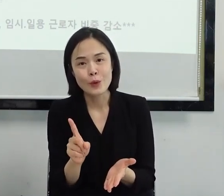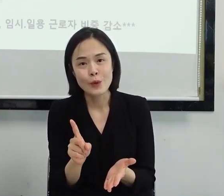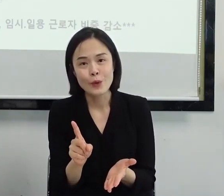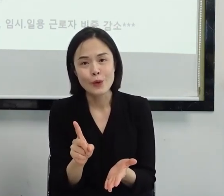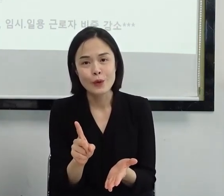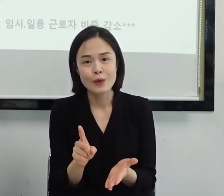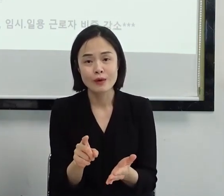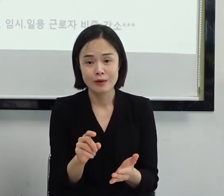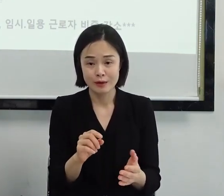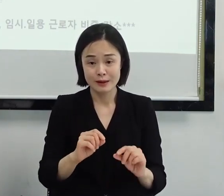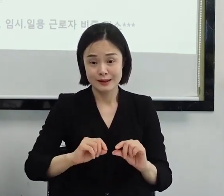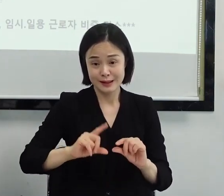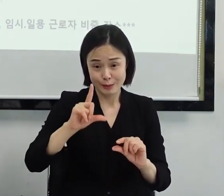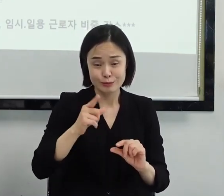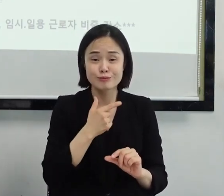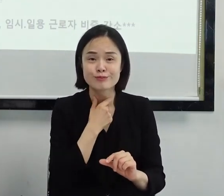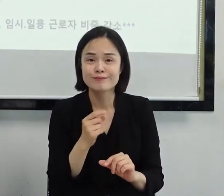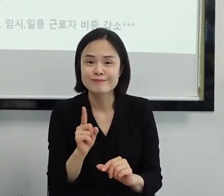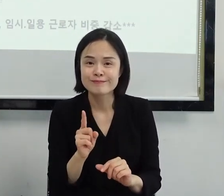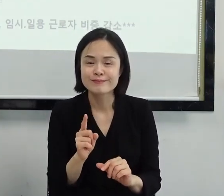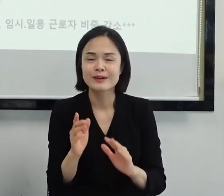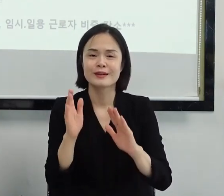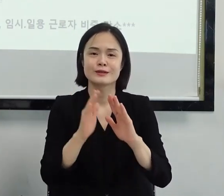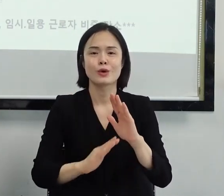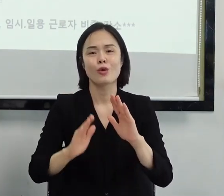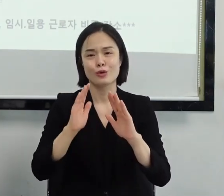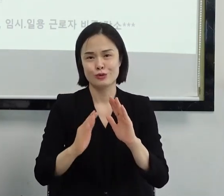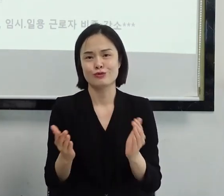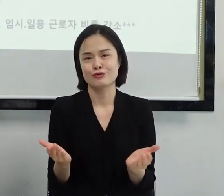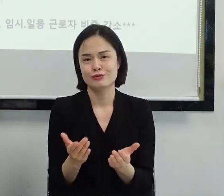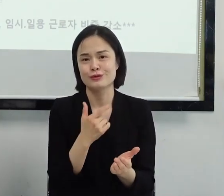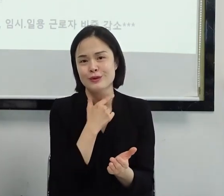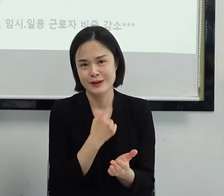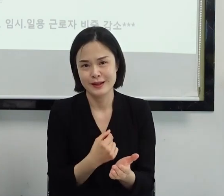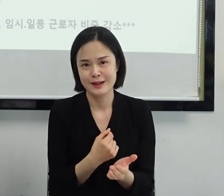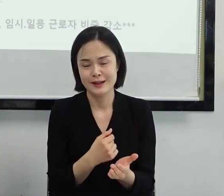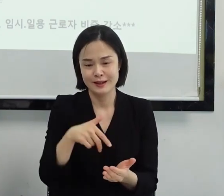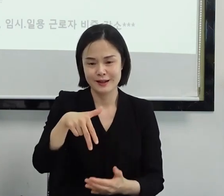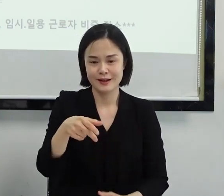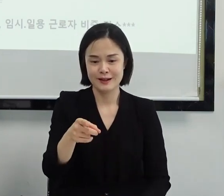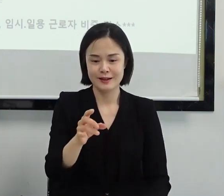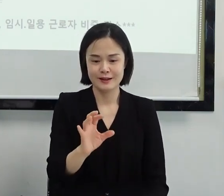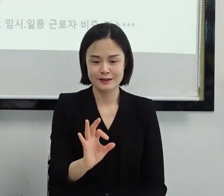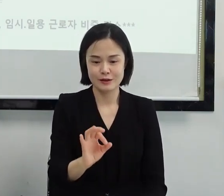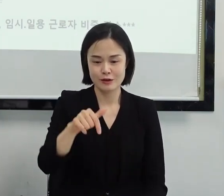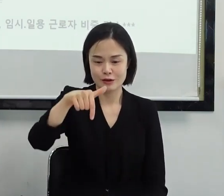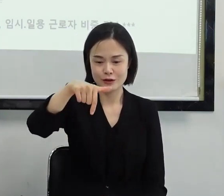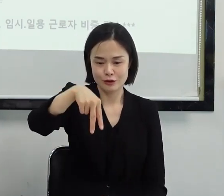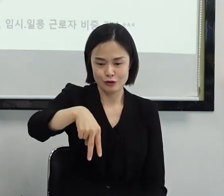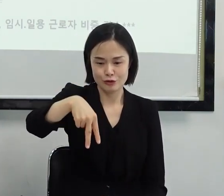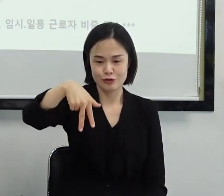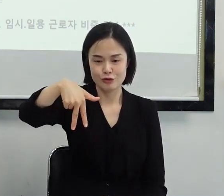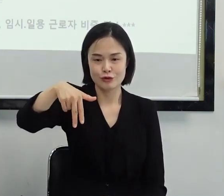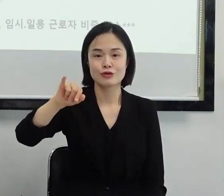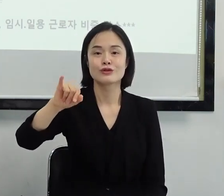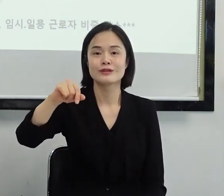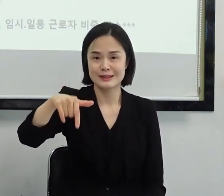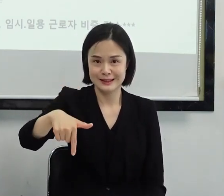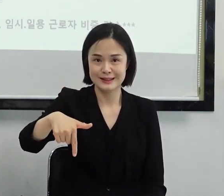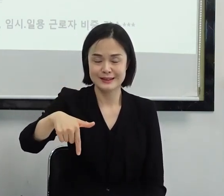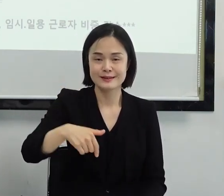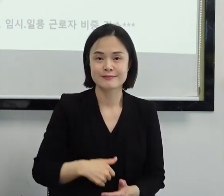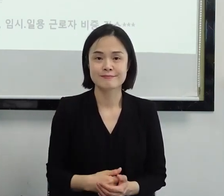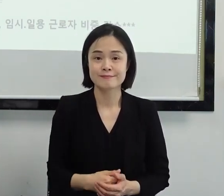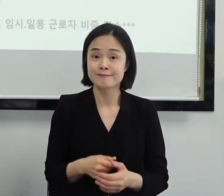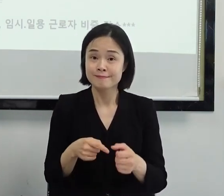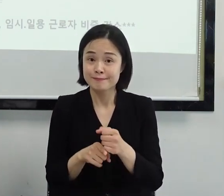정규직, 이렇게 이제 보통 얘기를 많이 합니다. 정규직이라고 하는 것은 어떤 하나의 회사에 취직을 했을